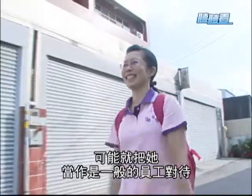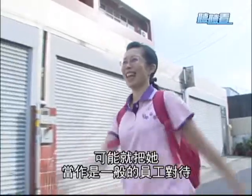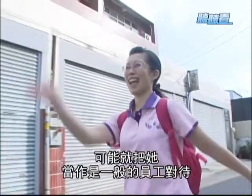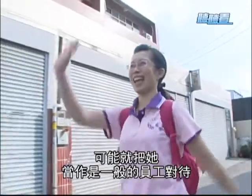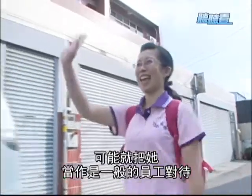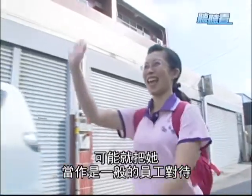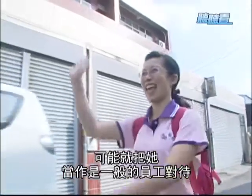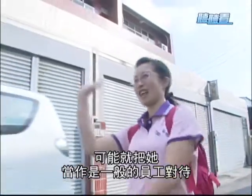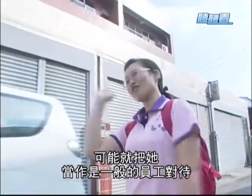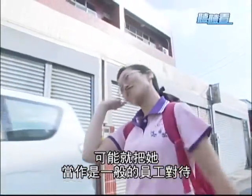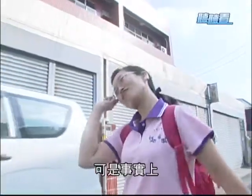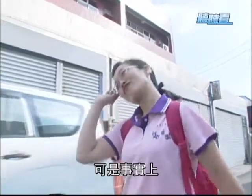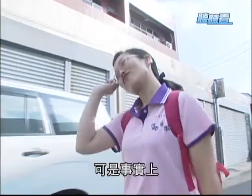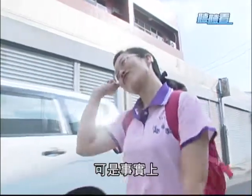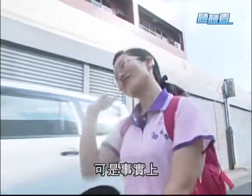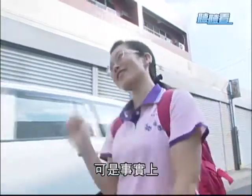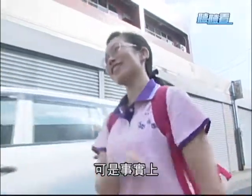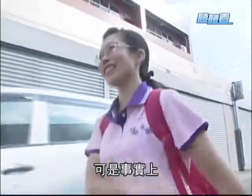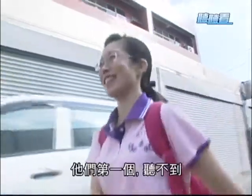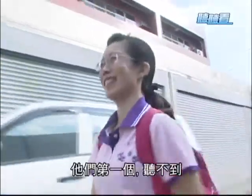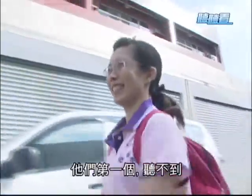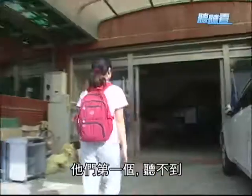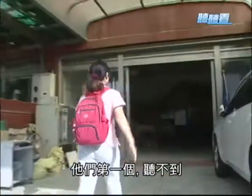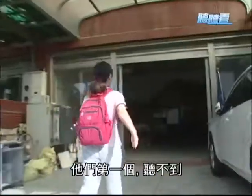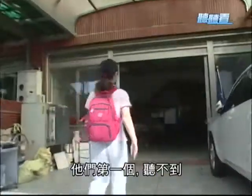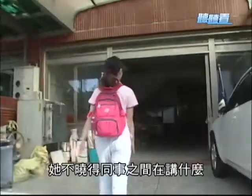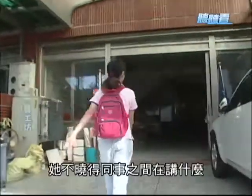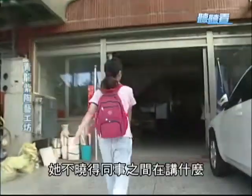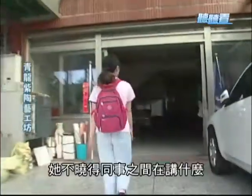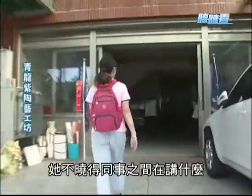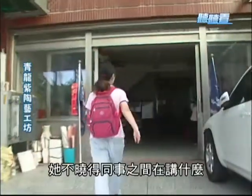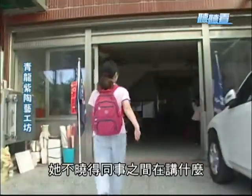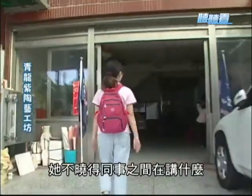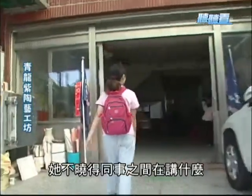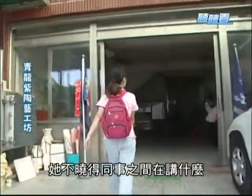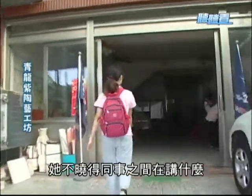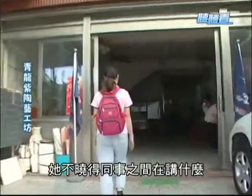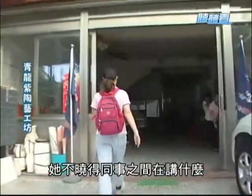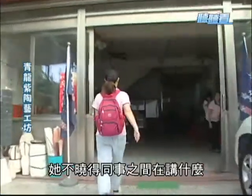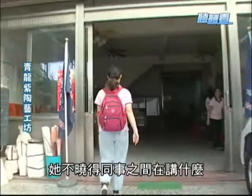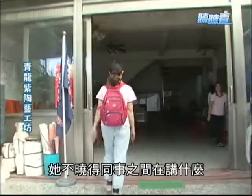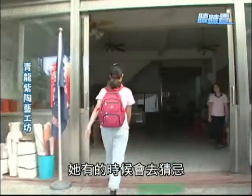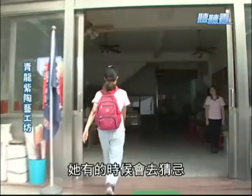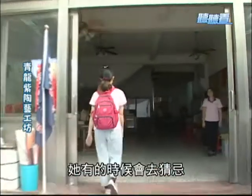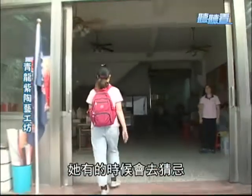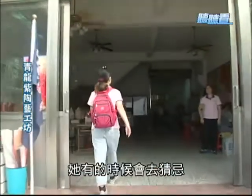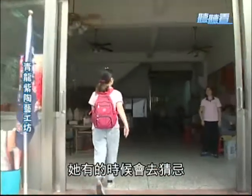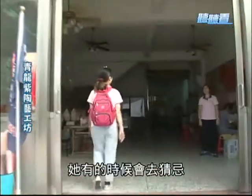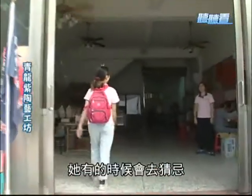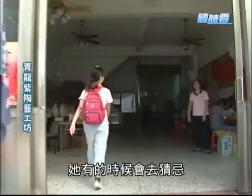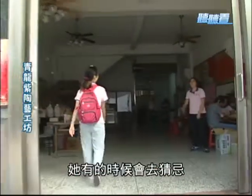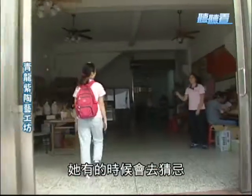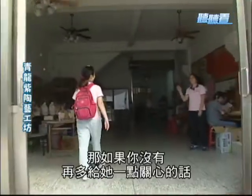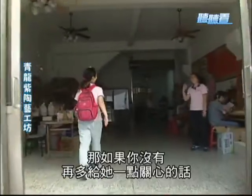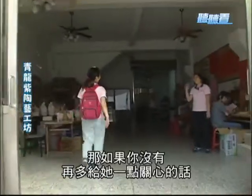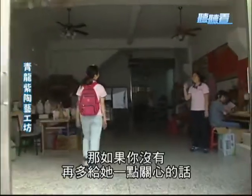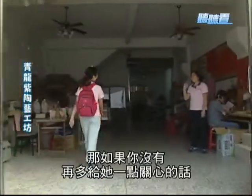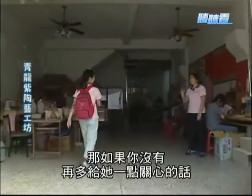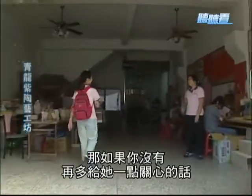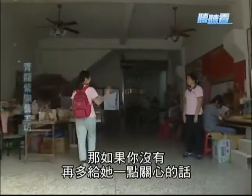员工对待。可事实上，他们第一个听不到，他不晓得同事之间在讲什么。他有时候会去猜忌，那如果你没有再多给他一